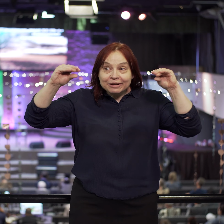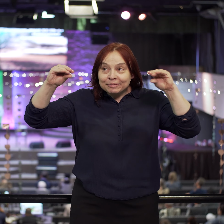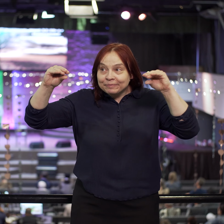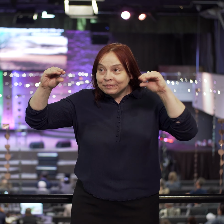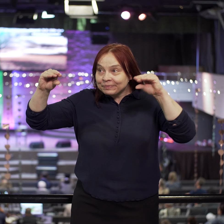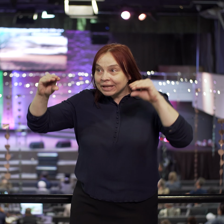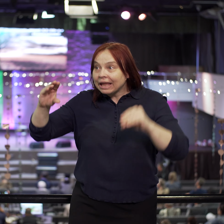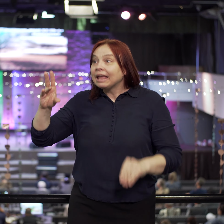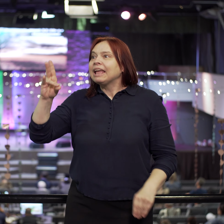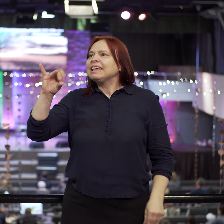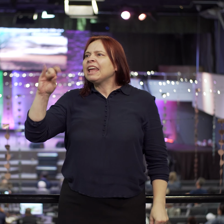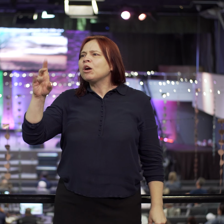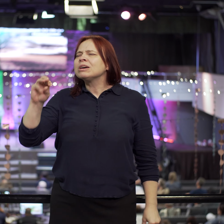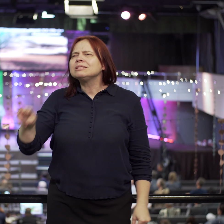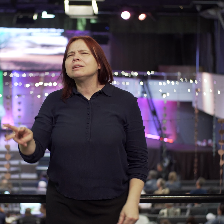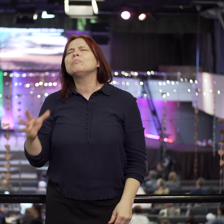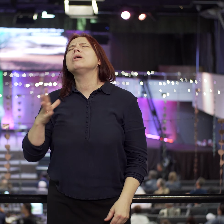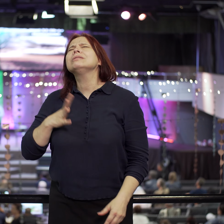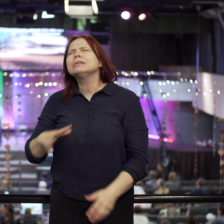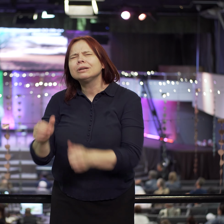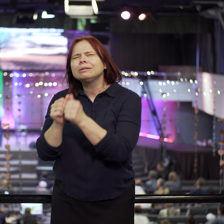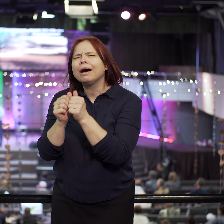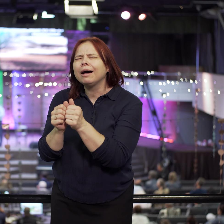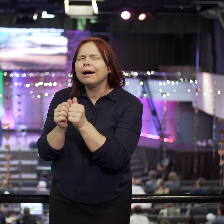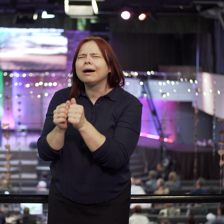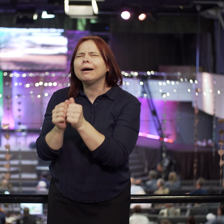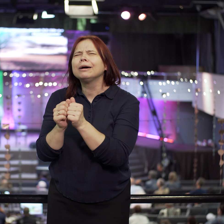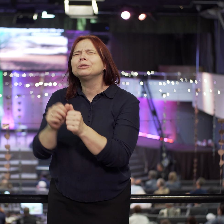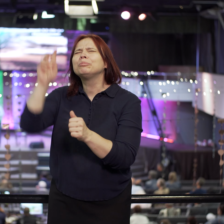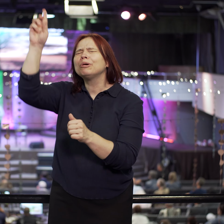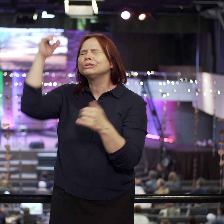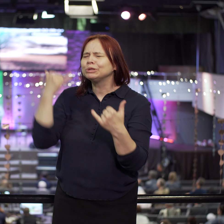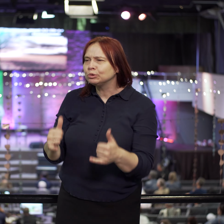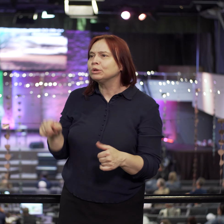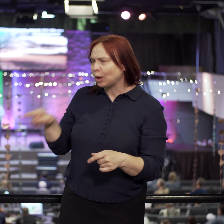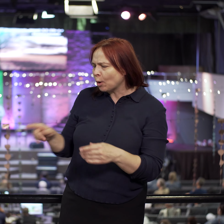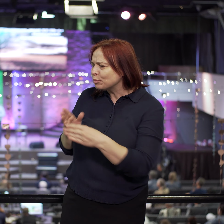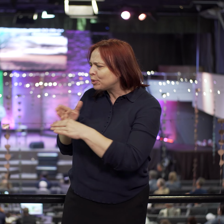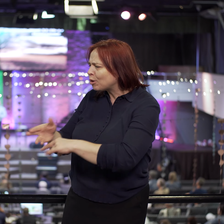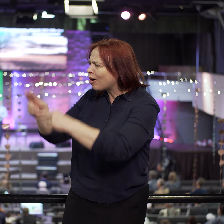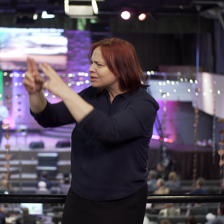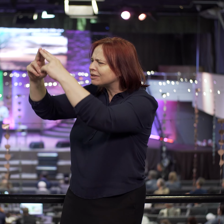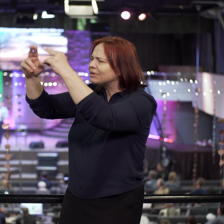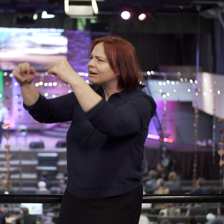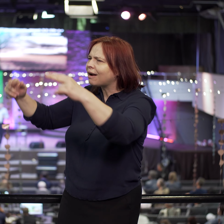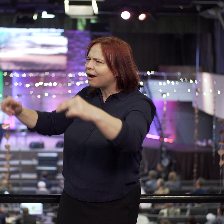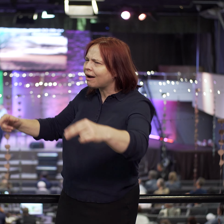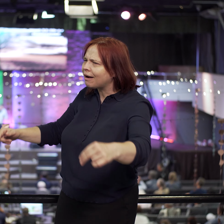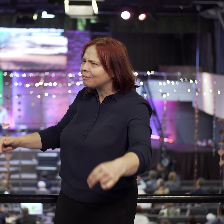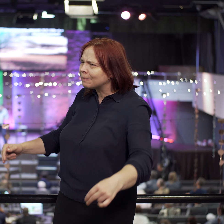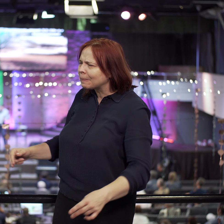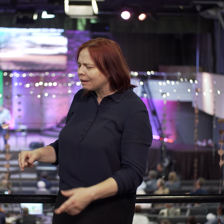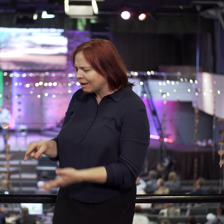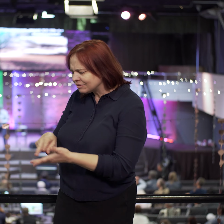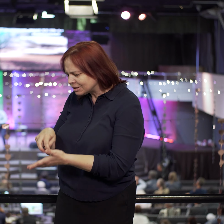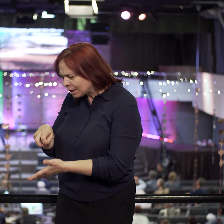И Никодим, который ожидал Божьего чуда, идет в храм Господень. Идет в храм Господень, встает